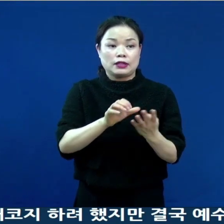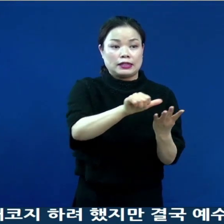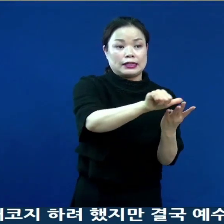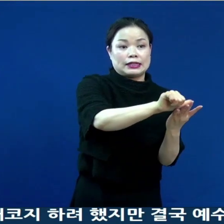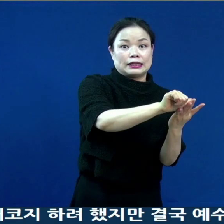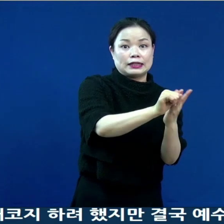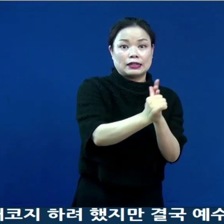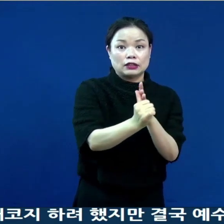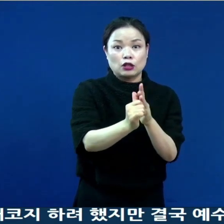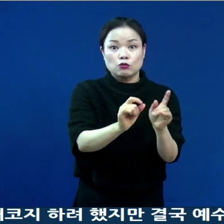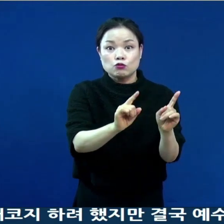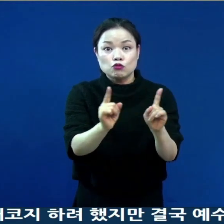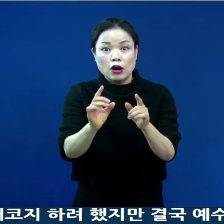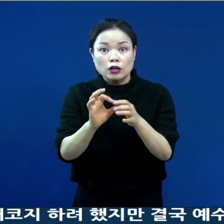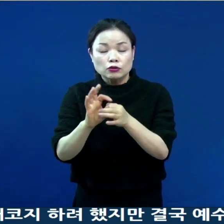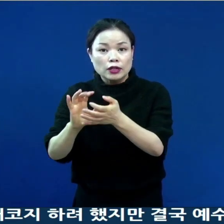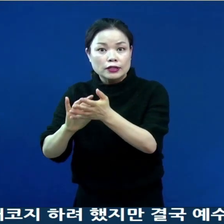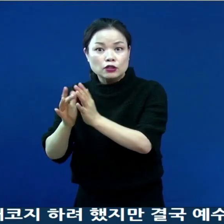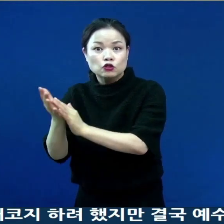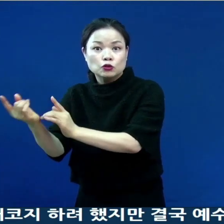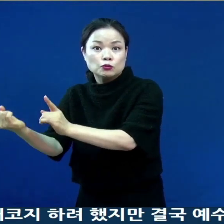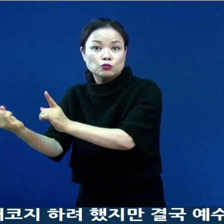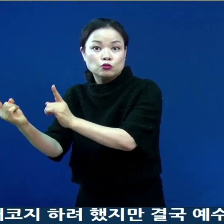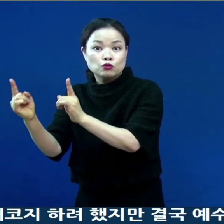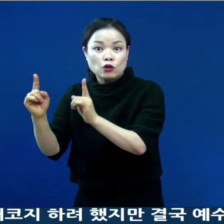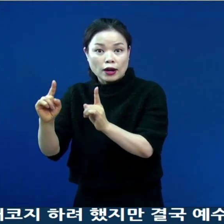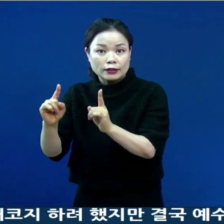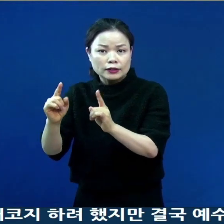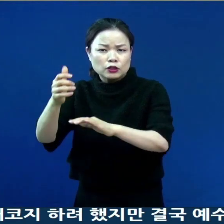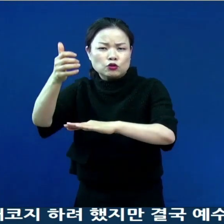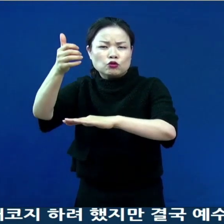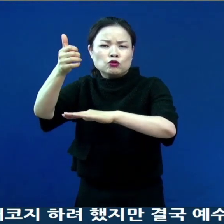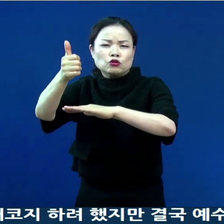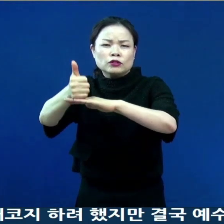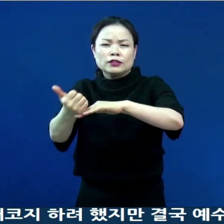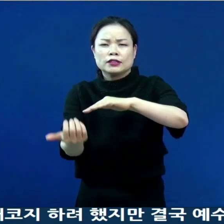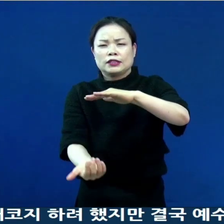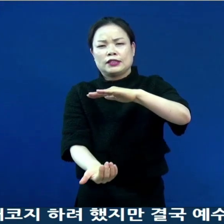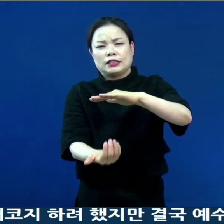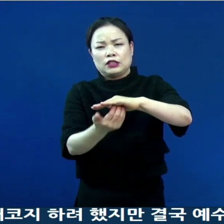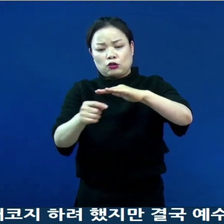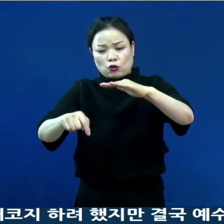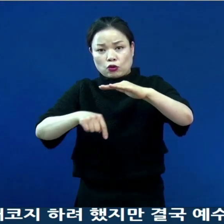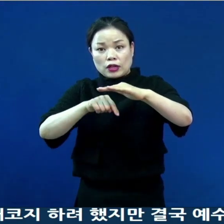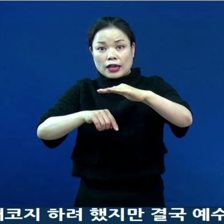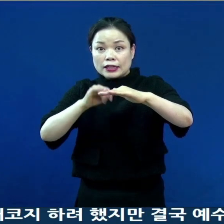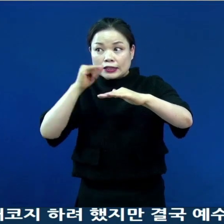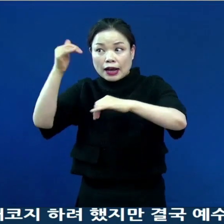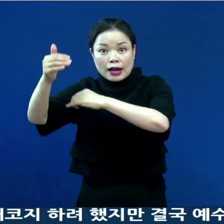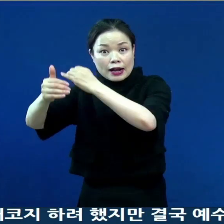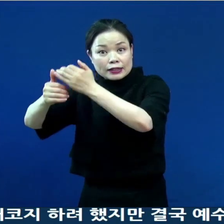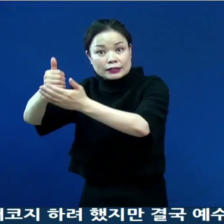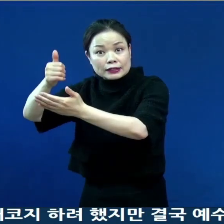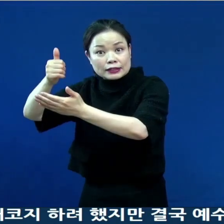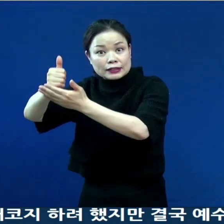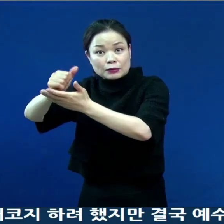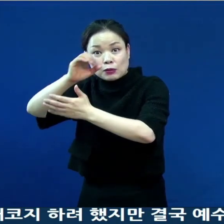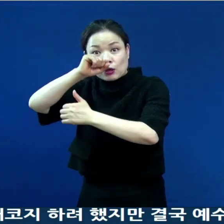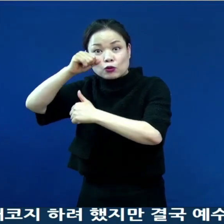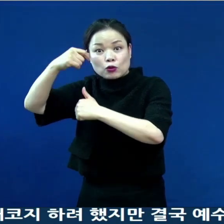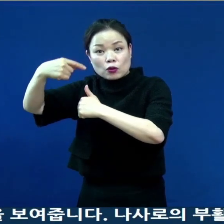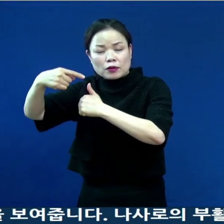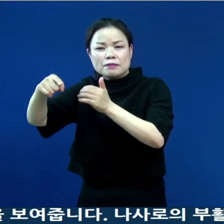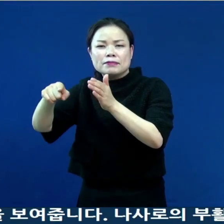나사로의 부활을 통해서 우리가 예수님의 부활이라는 이 궁극적으로 이루어질 일 속에 담겨 있는 하나님의 교훈,